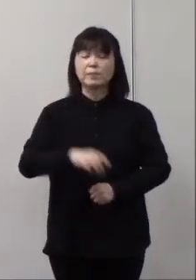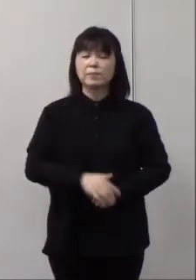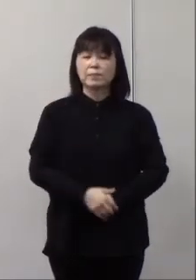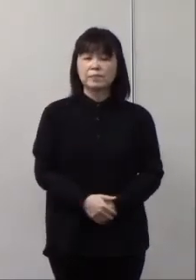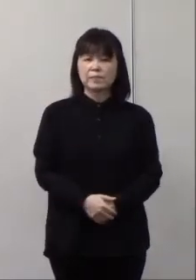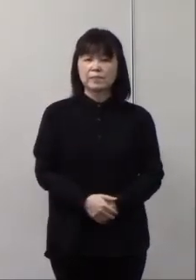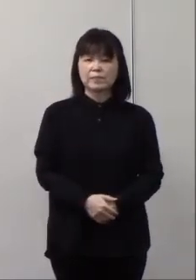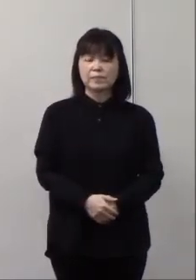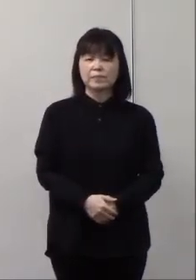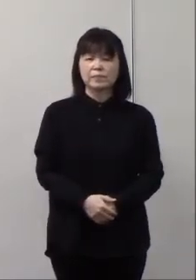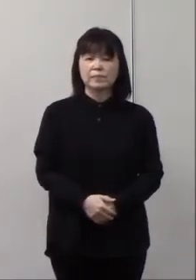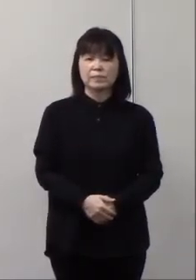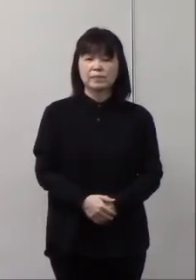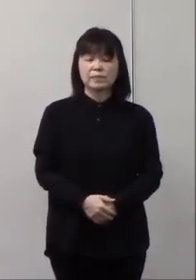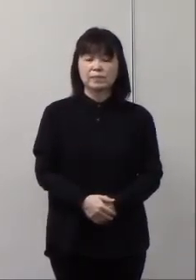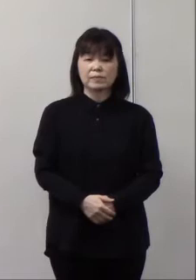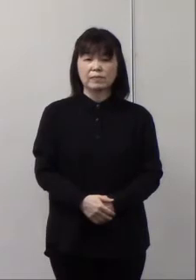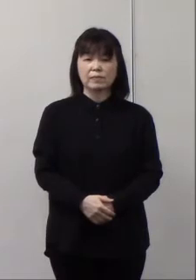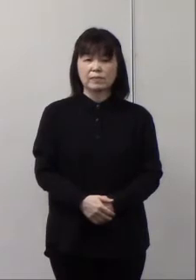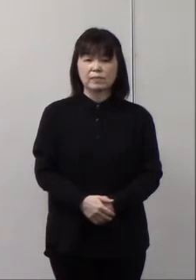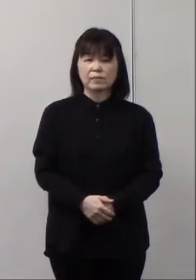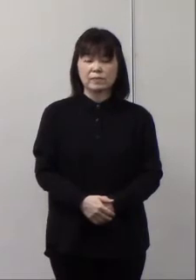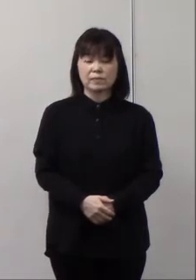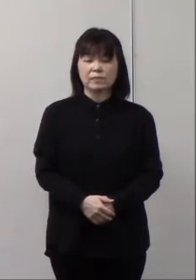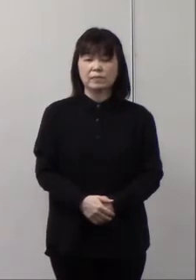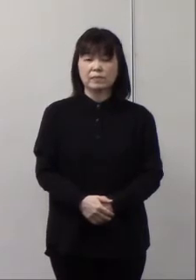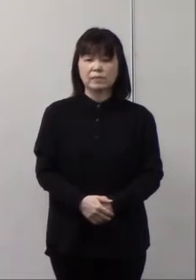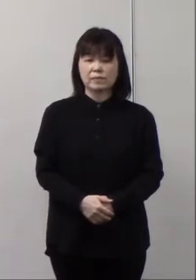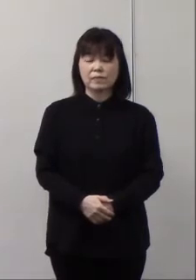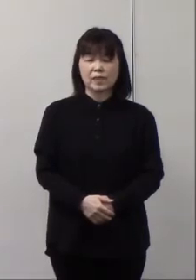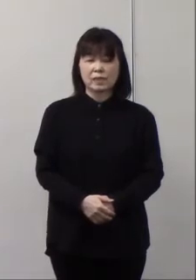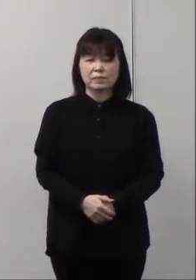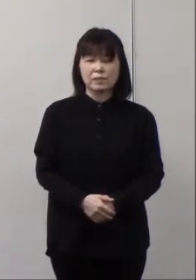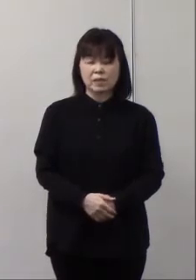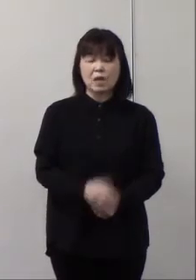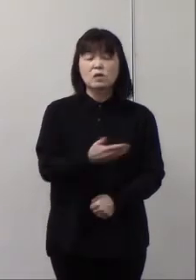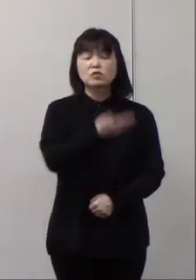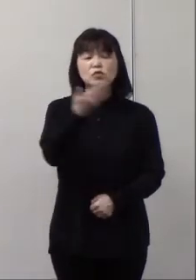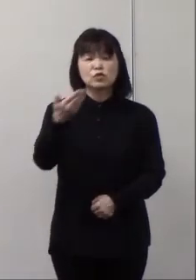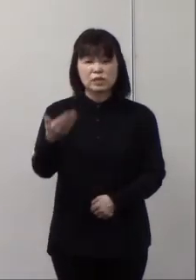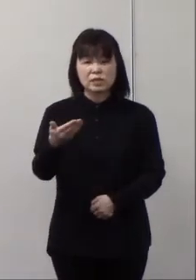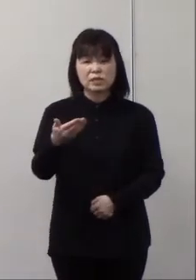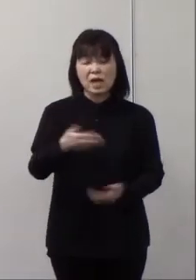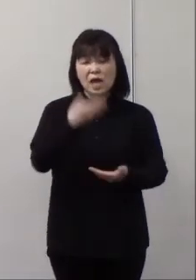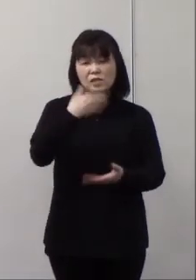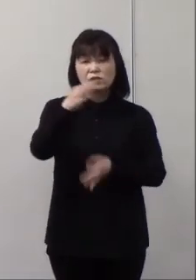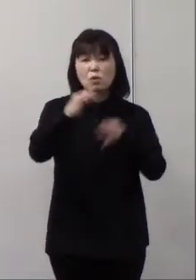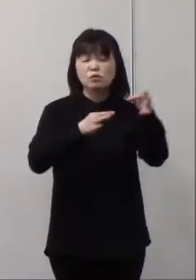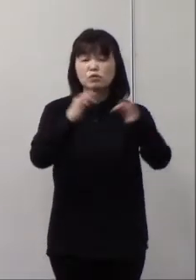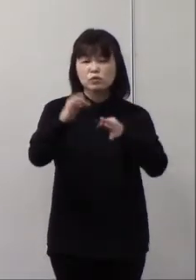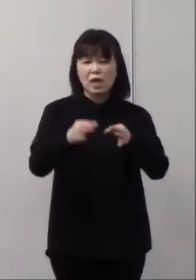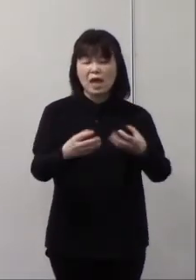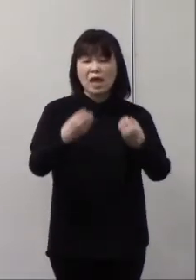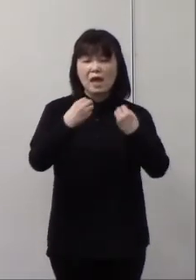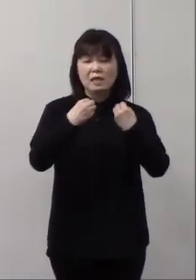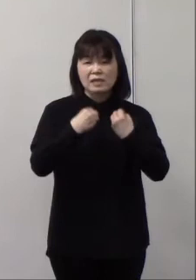計上しております。次の括弧8、飲食店感染症予防支援事